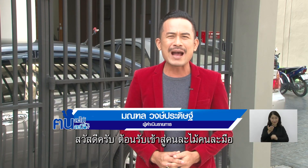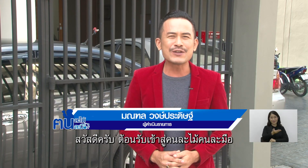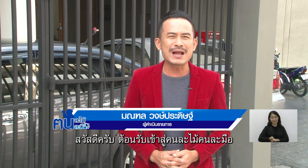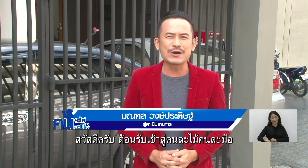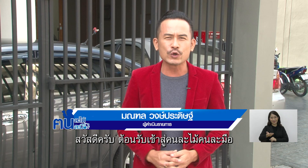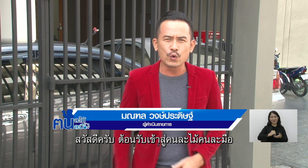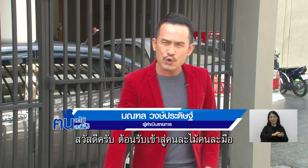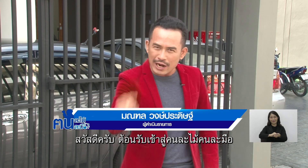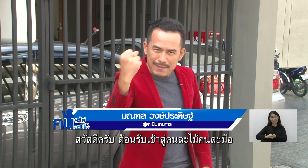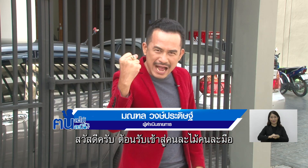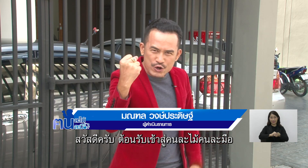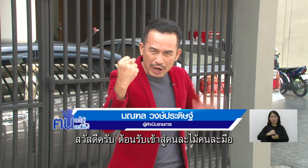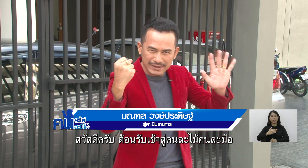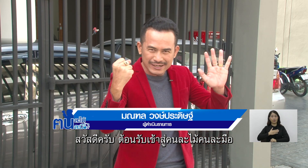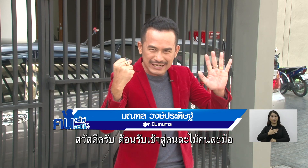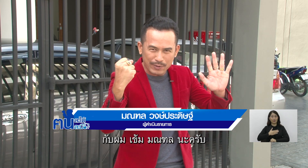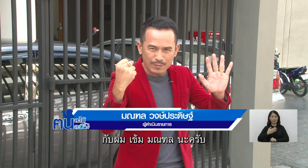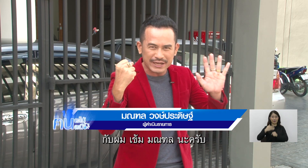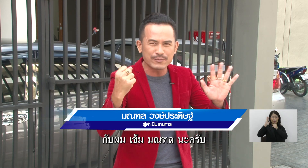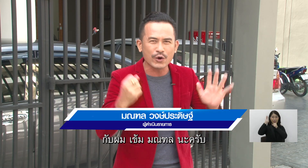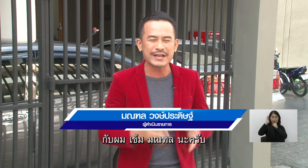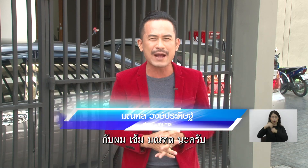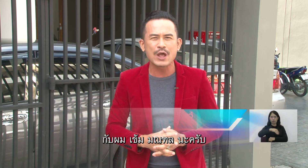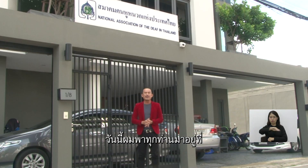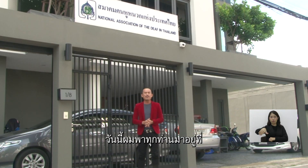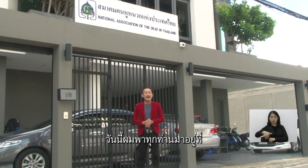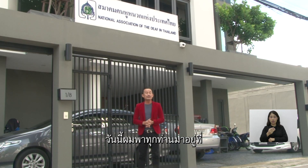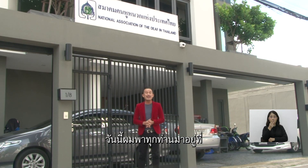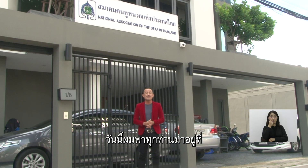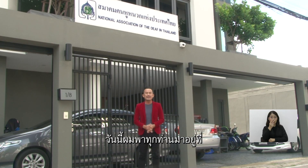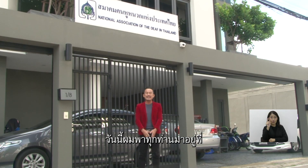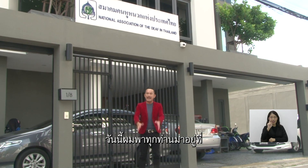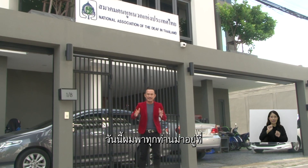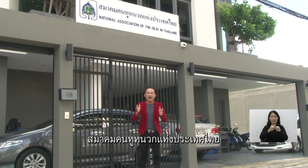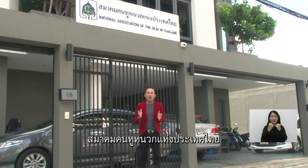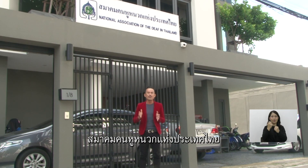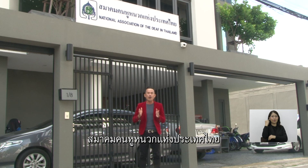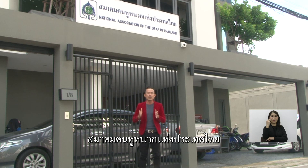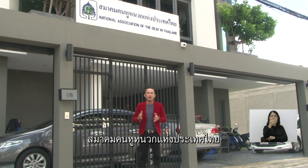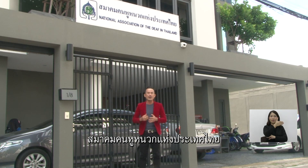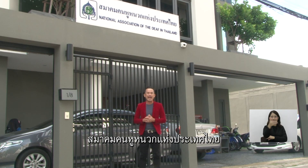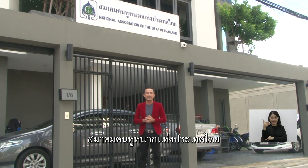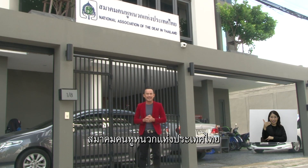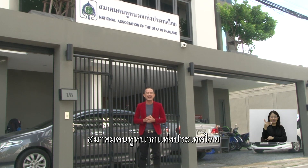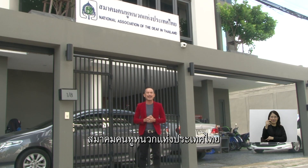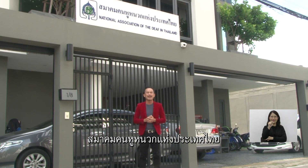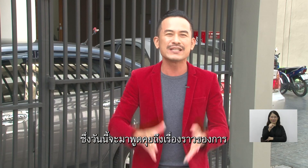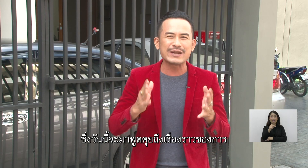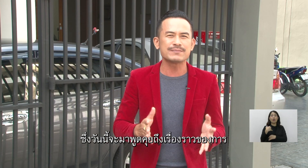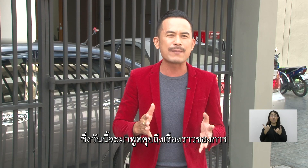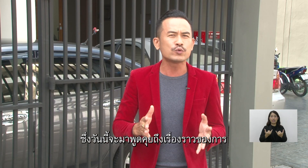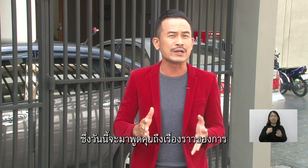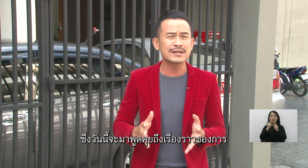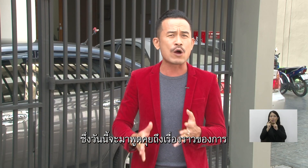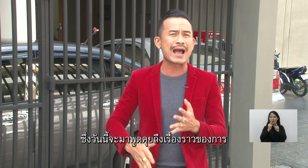สวัสดีครับต้อนรับเข้าสู่คนละไม้คนละมือกับผมเข้มมนทนนะครับวันนี้ผมพาทุกท่านมาอยู่ที่สมาคมคนหูหนวกแห่งประเทศไทยซึ่งวัน